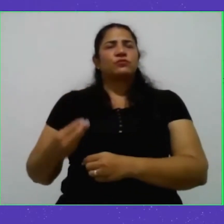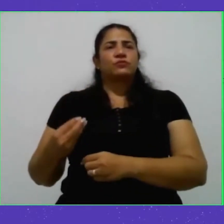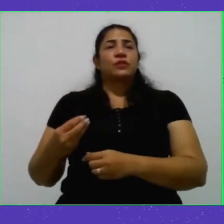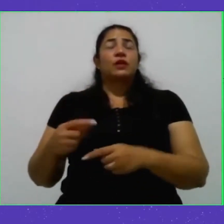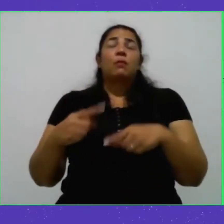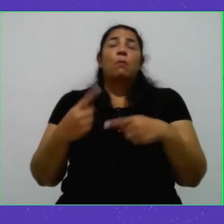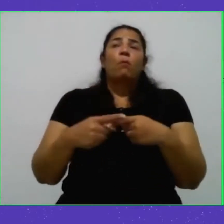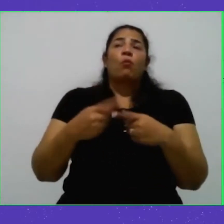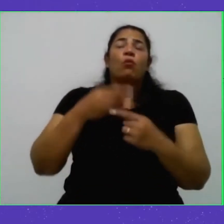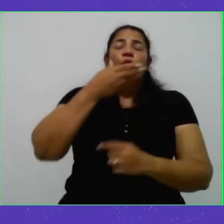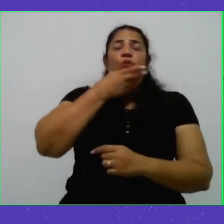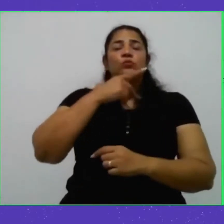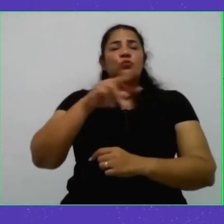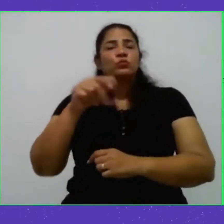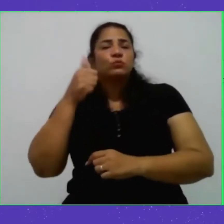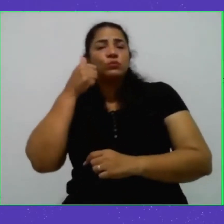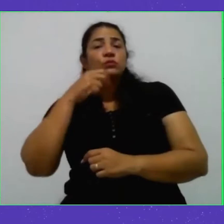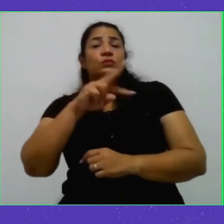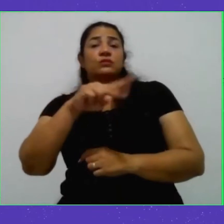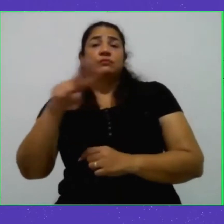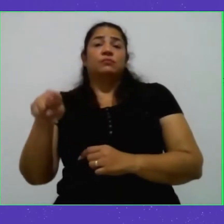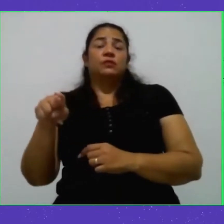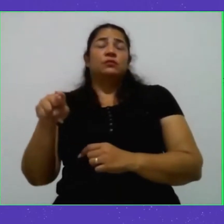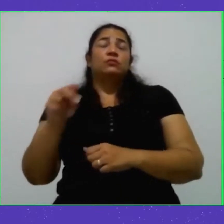cuidam das pessoas, a rede de cuidado,